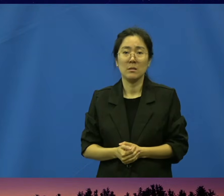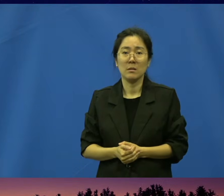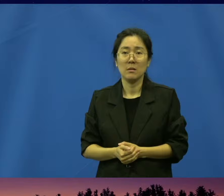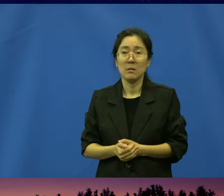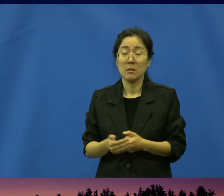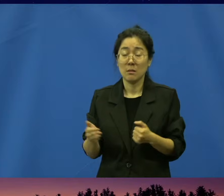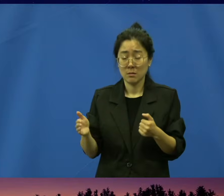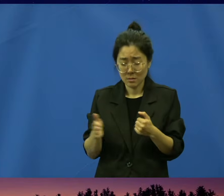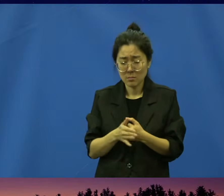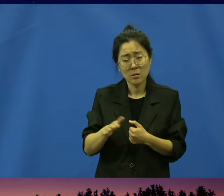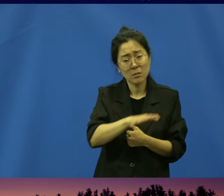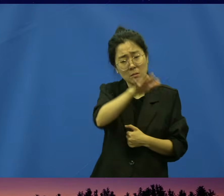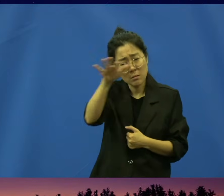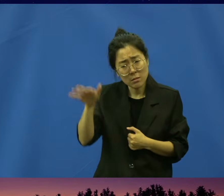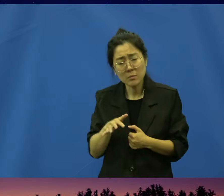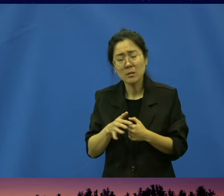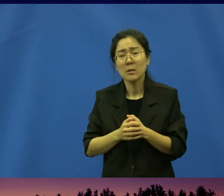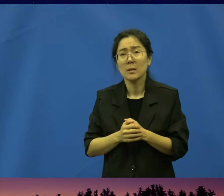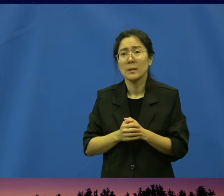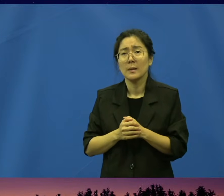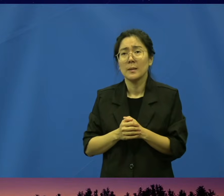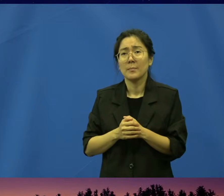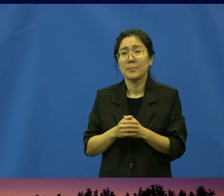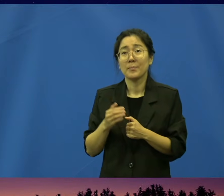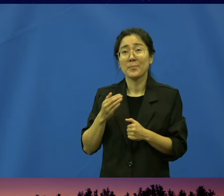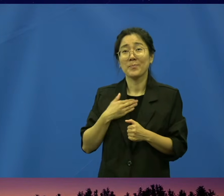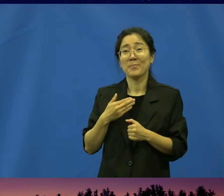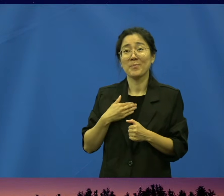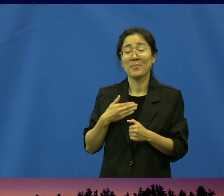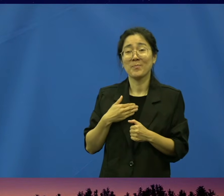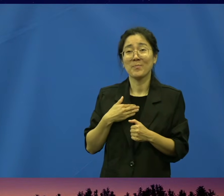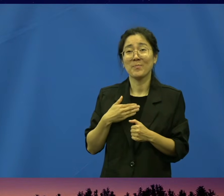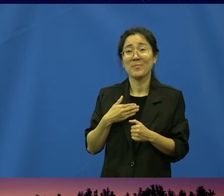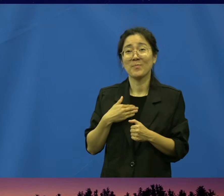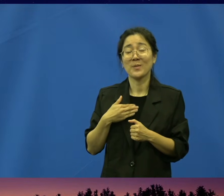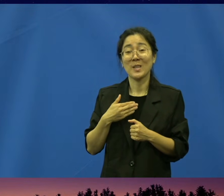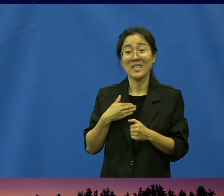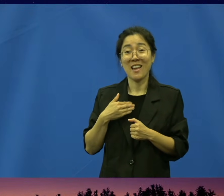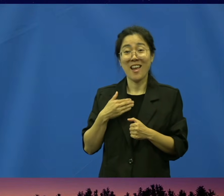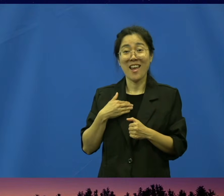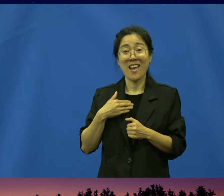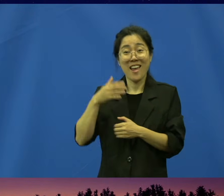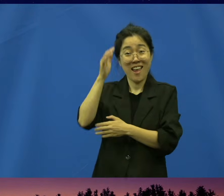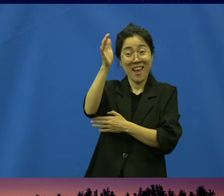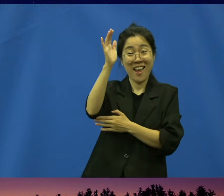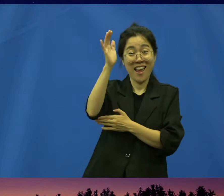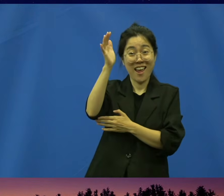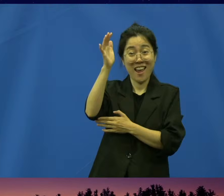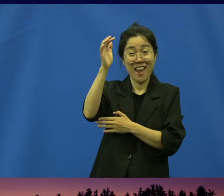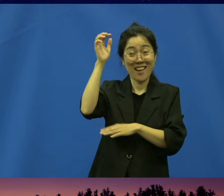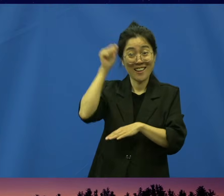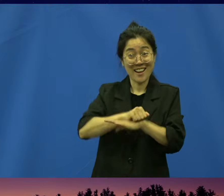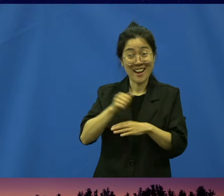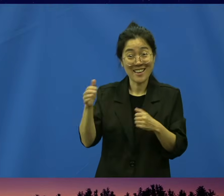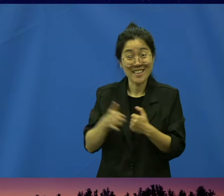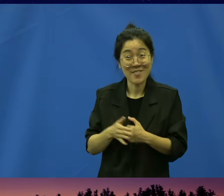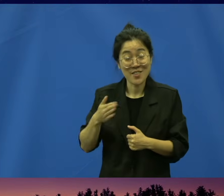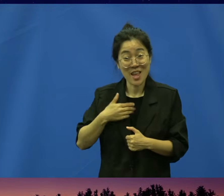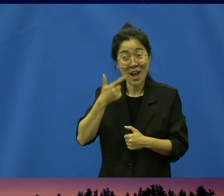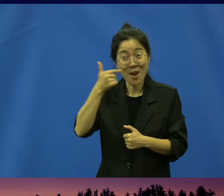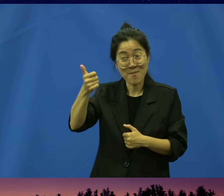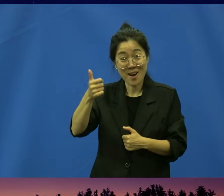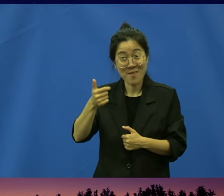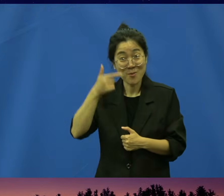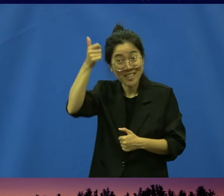특강 오신 분들에게 제가 말씀드렸지만은 저희 집안이 3, 4대째 예수 믿는 집안이 아니에요. 제가 대학교 1학년 들어가서 예수 믿기 시작한 거예요.